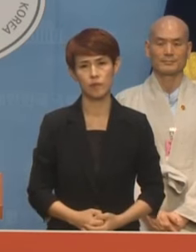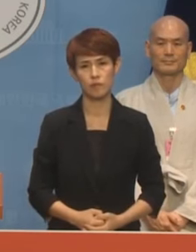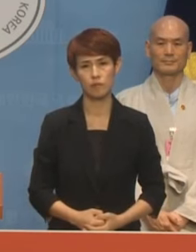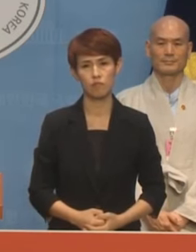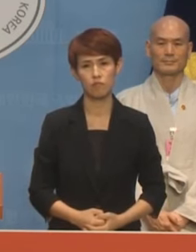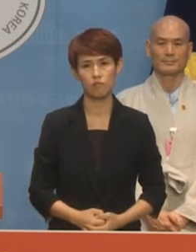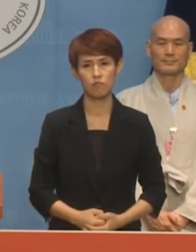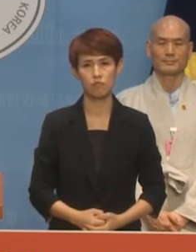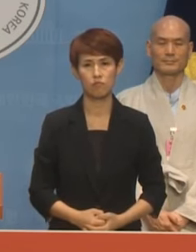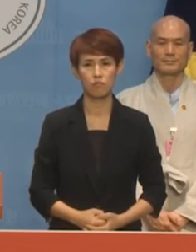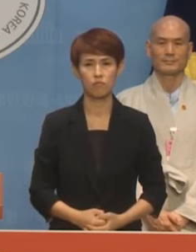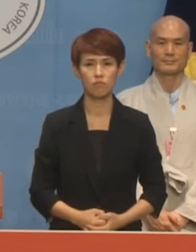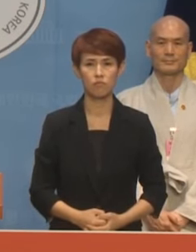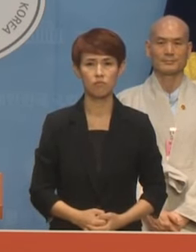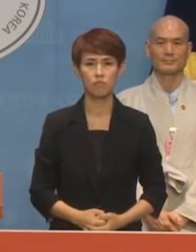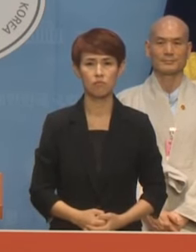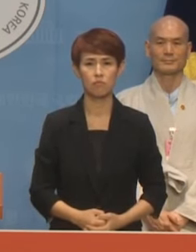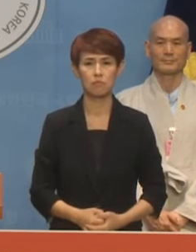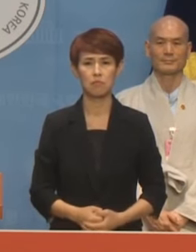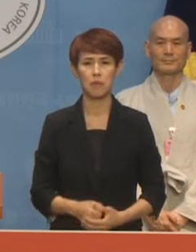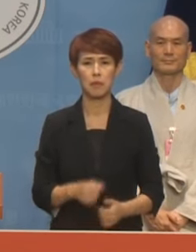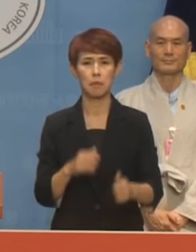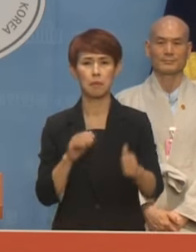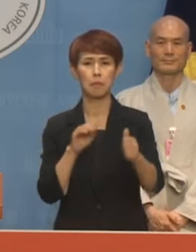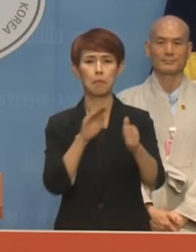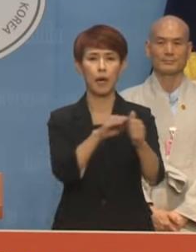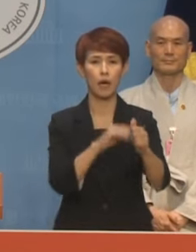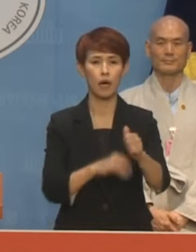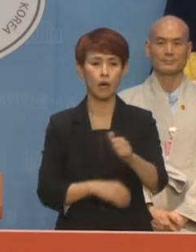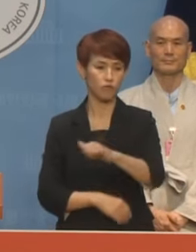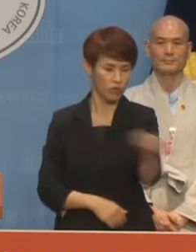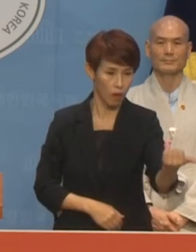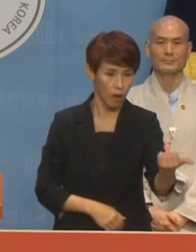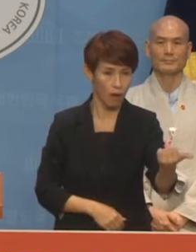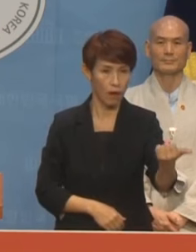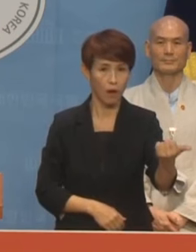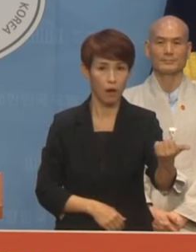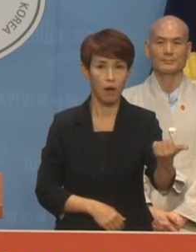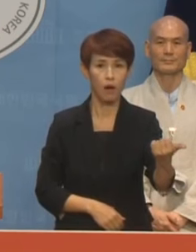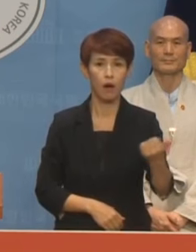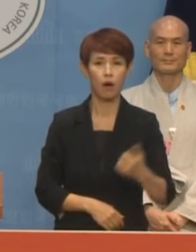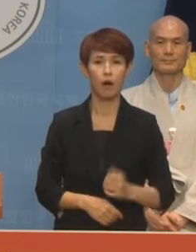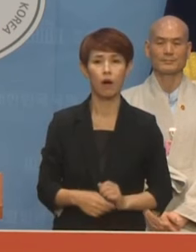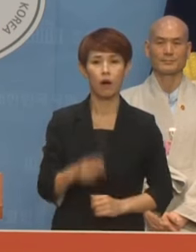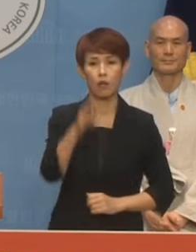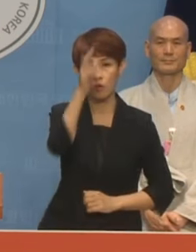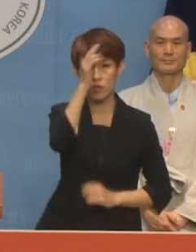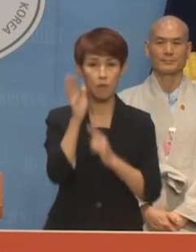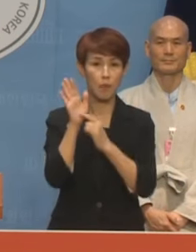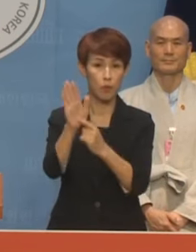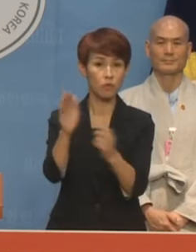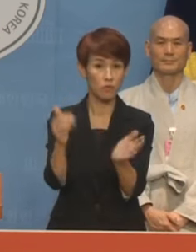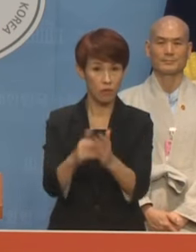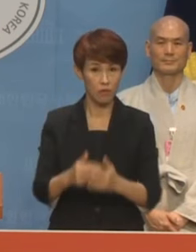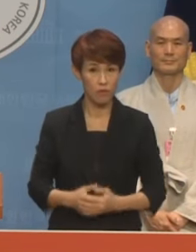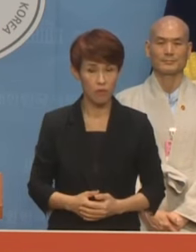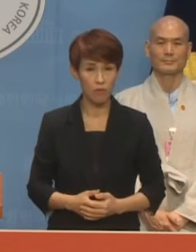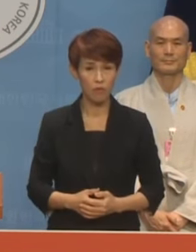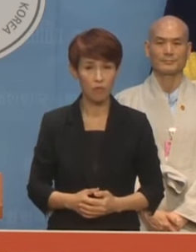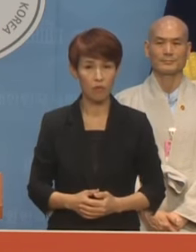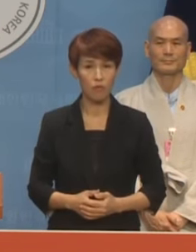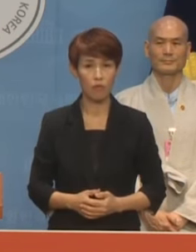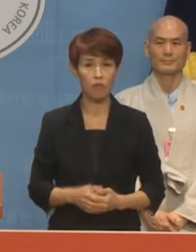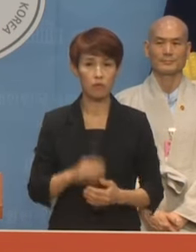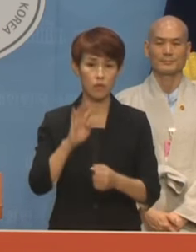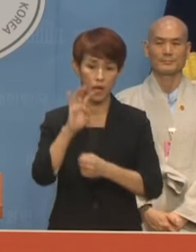탁하고 친히 억하고 죽었다고 40년 전 당시 경찰은 발표했었습니다. 그로부터